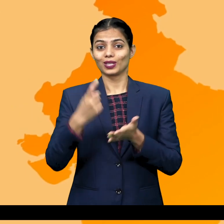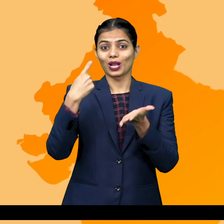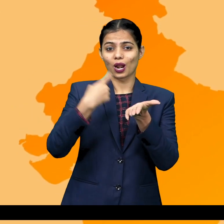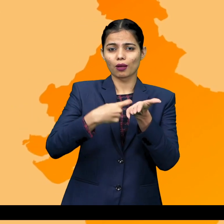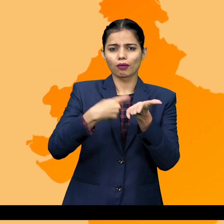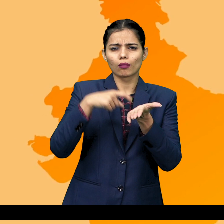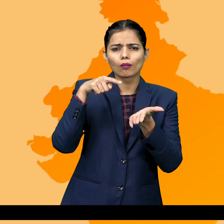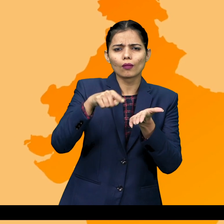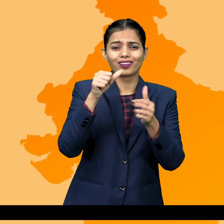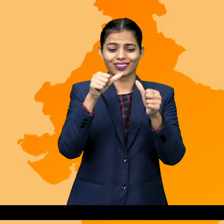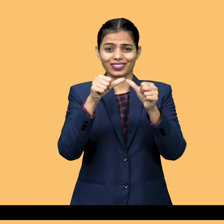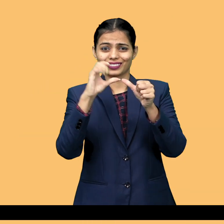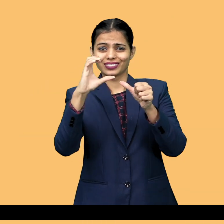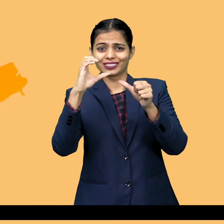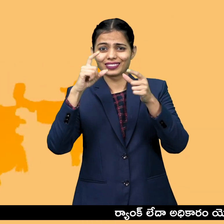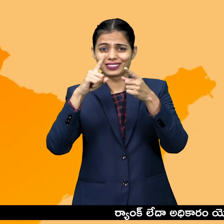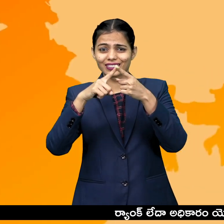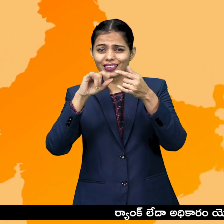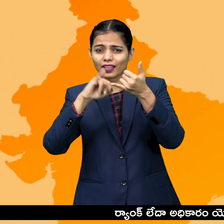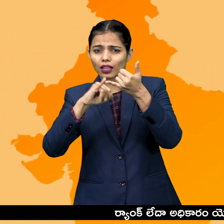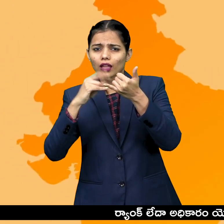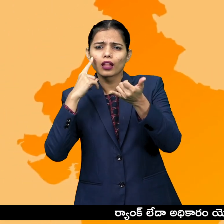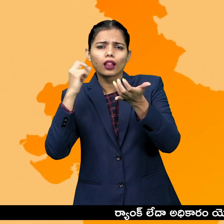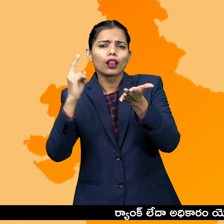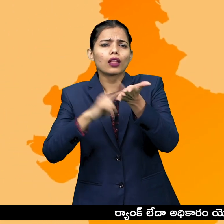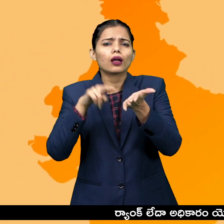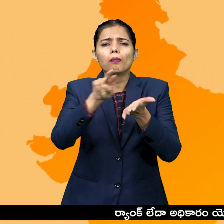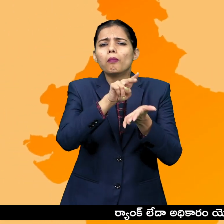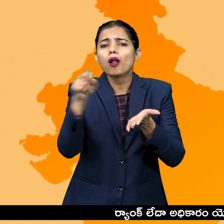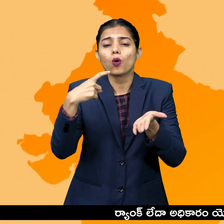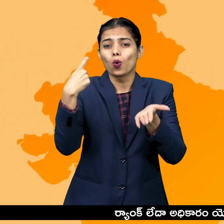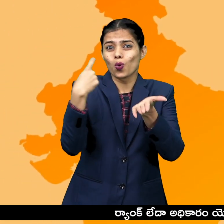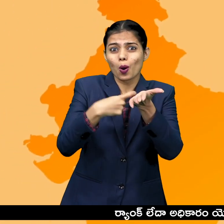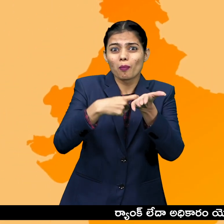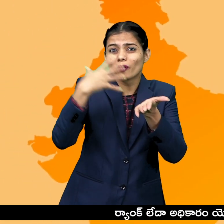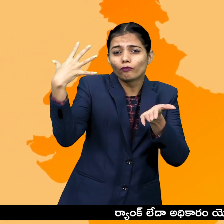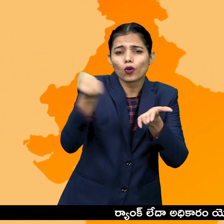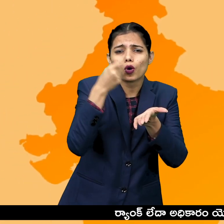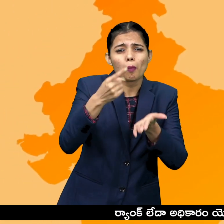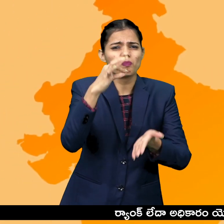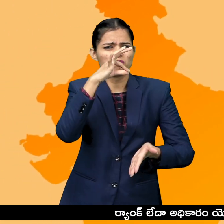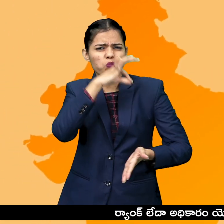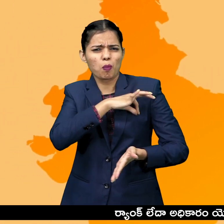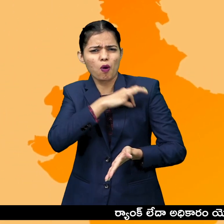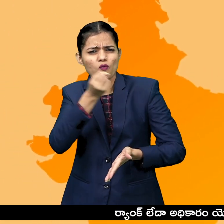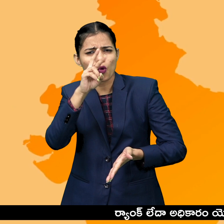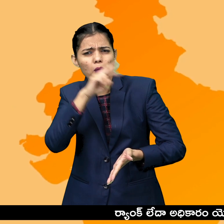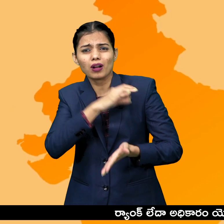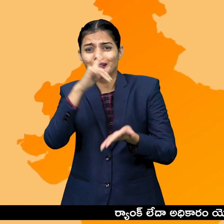ప్రవేశం, ర్యాంక్ లేదా అధికారం యొక్క స్థానం సాధించడం లేదా